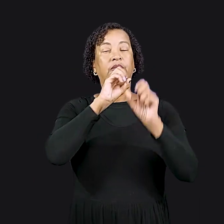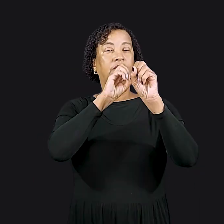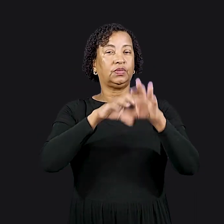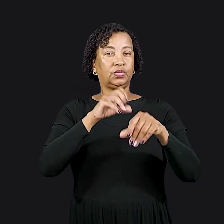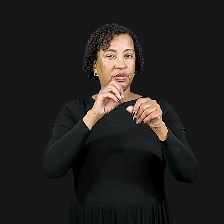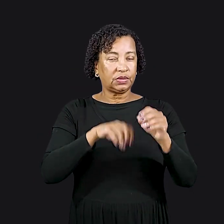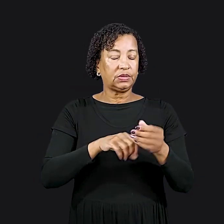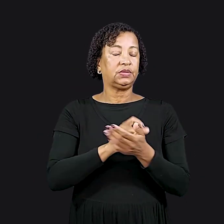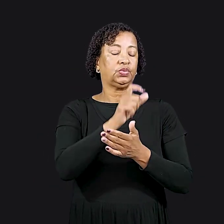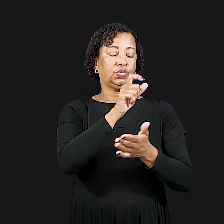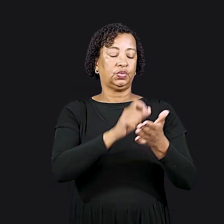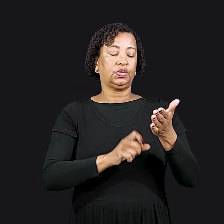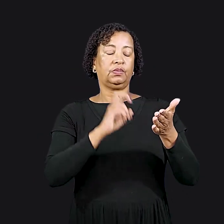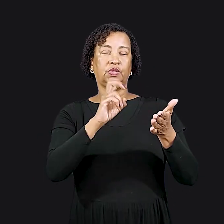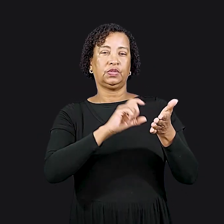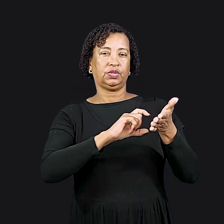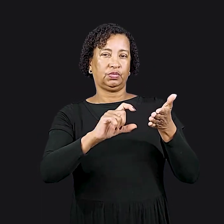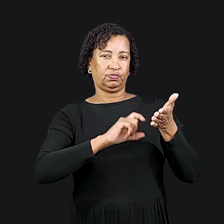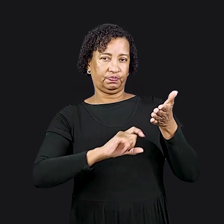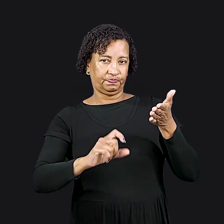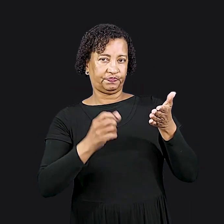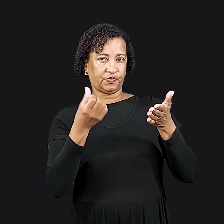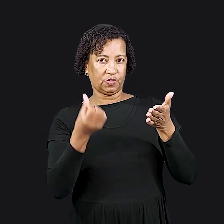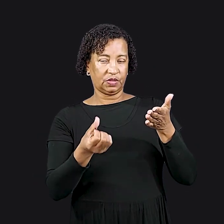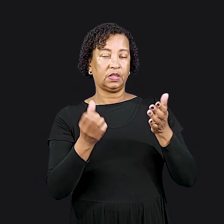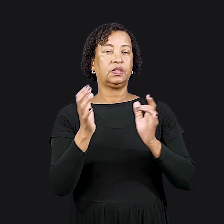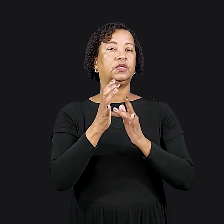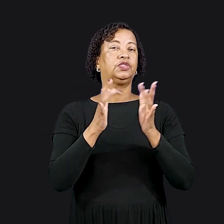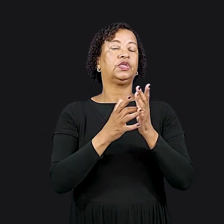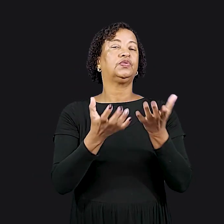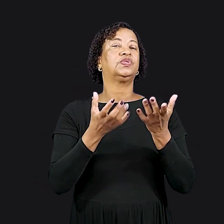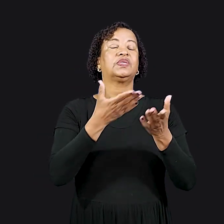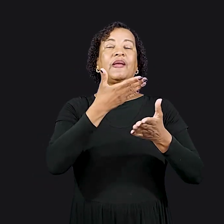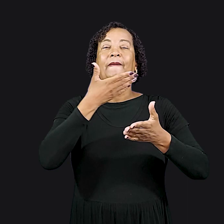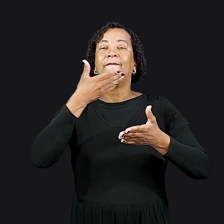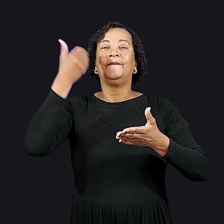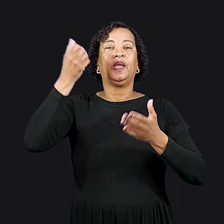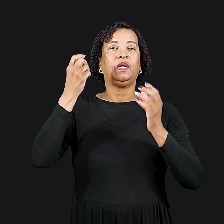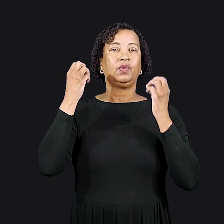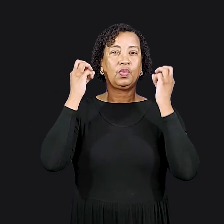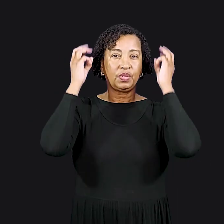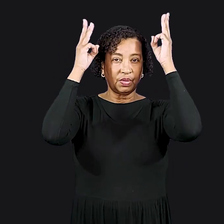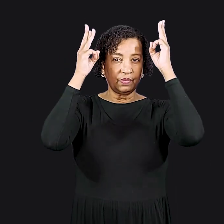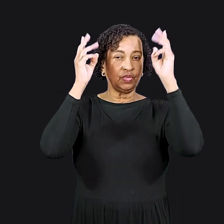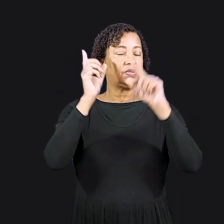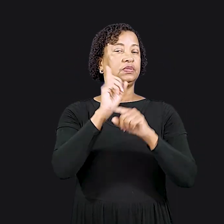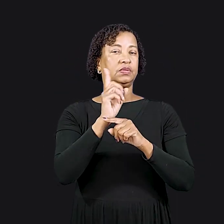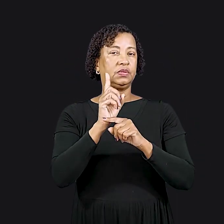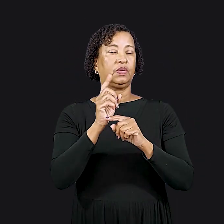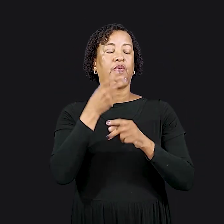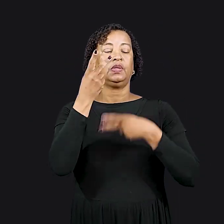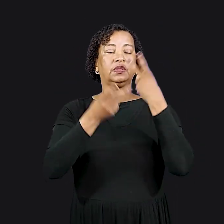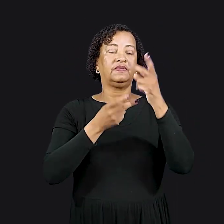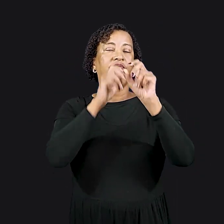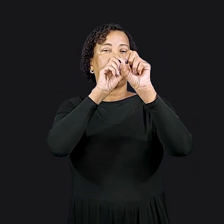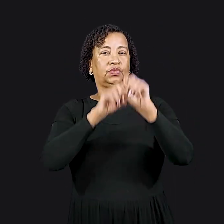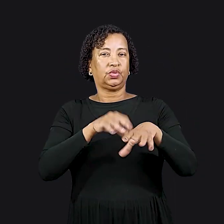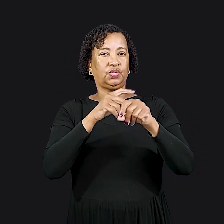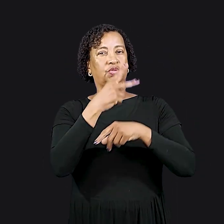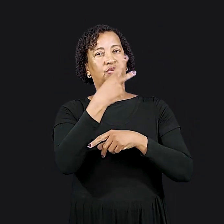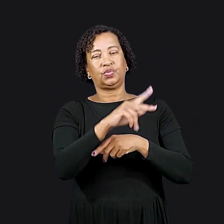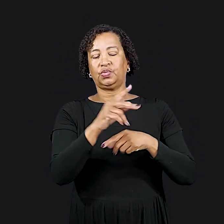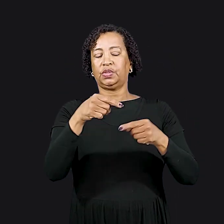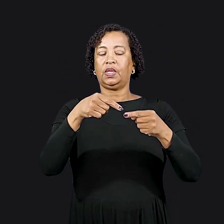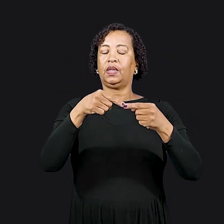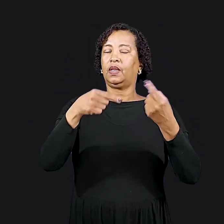6 parágrafos do capítulo 5 de Mateus, Jesus não está tentando ser melhor do que Moisés. Ele está dizendo que seu ensino não